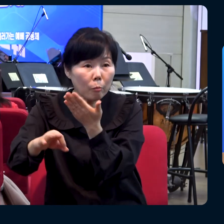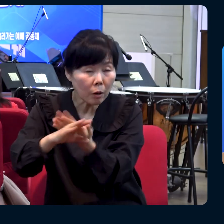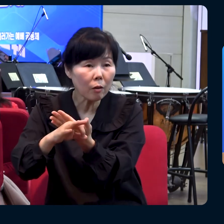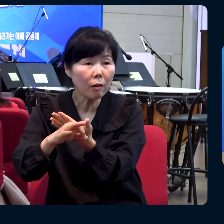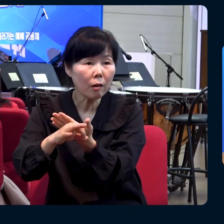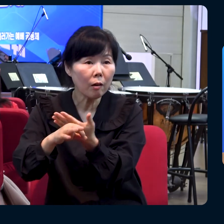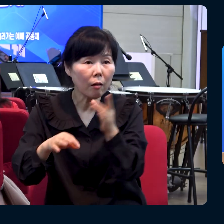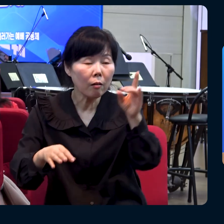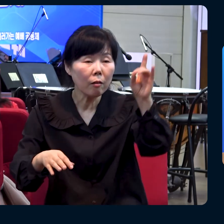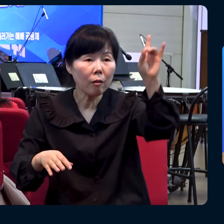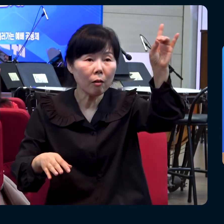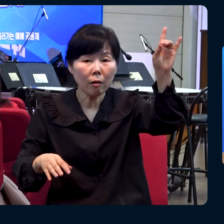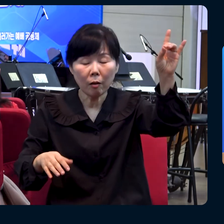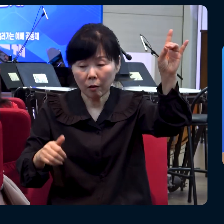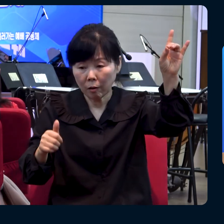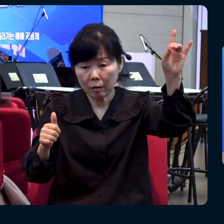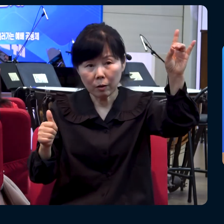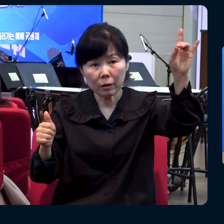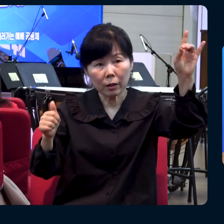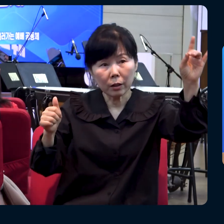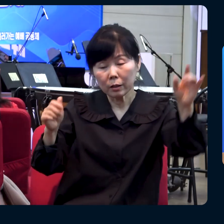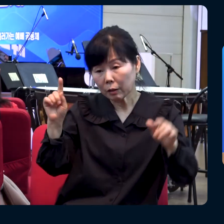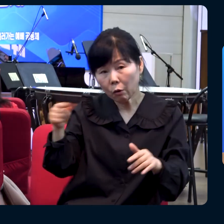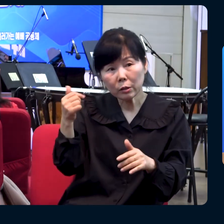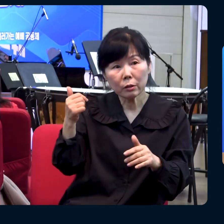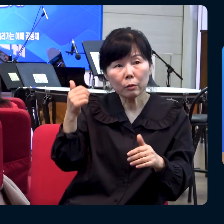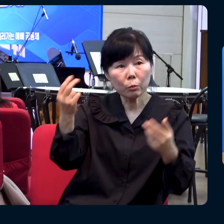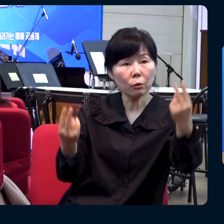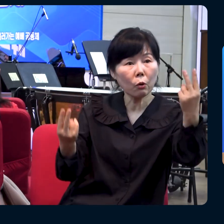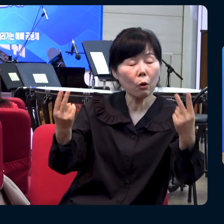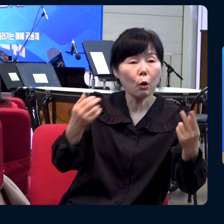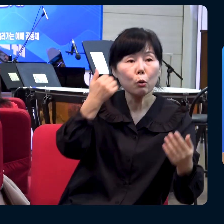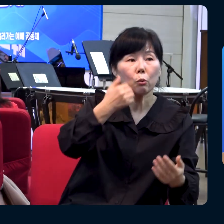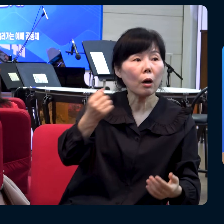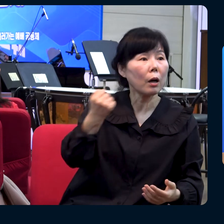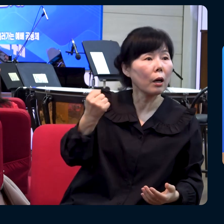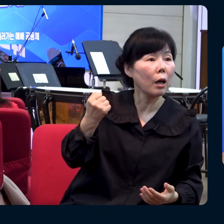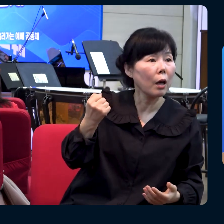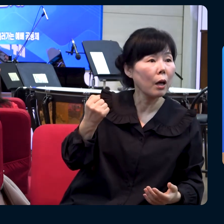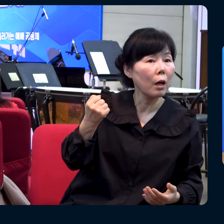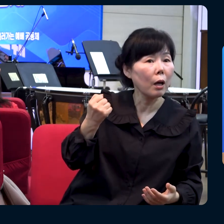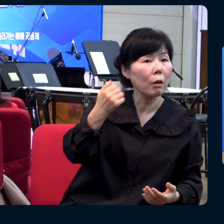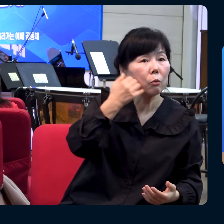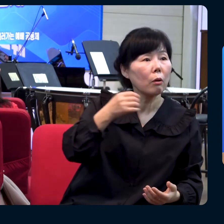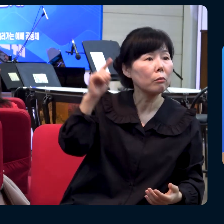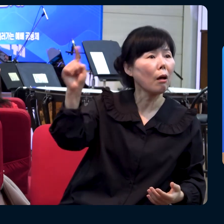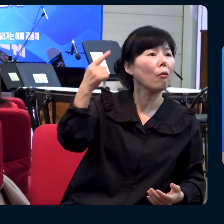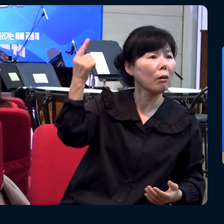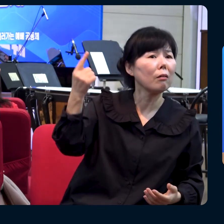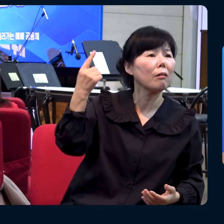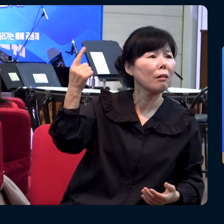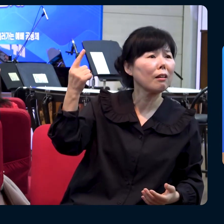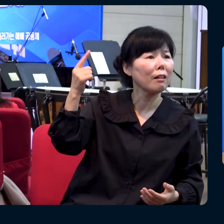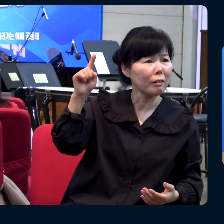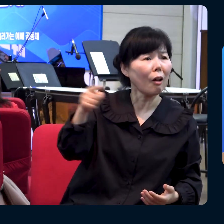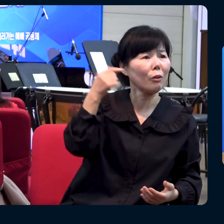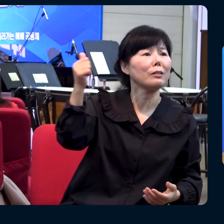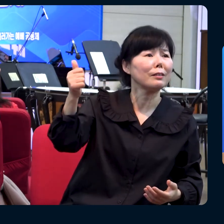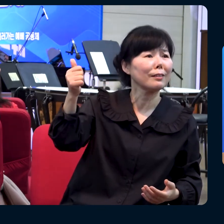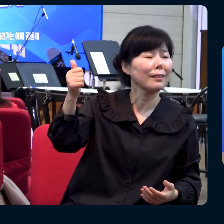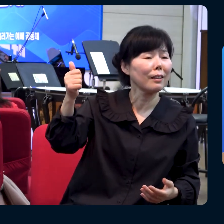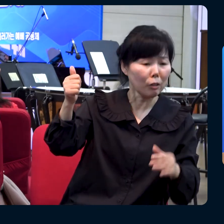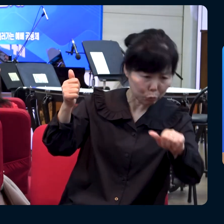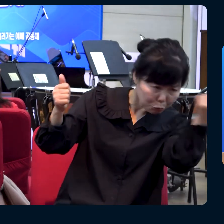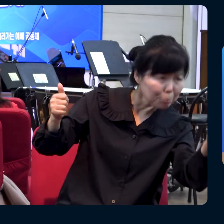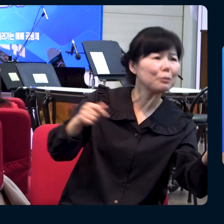현장에 많은 사람들 중에 제일 강한 사람은 누굽니까? 누구요? 다윗 50점입니다.